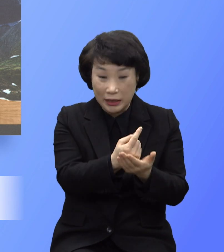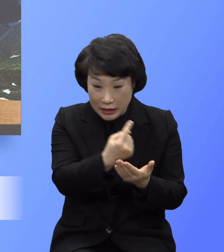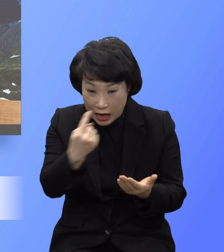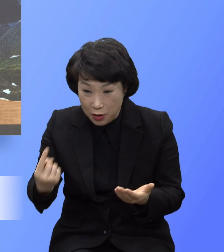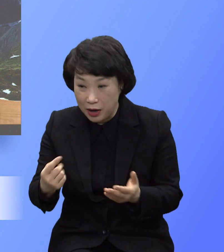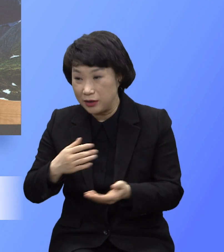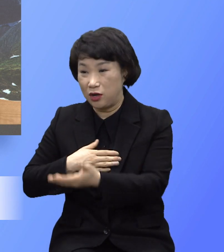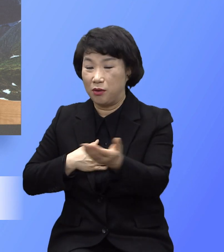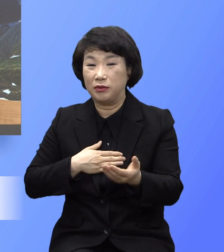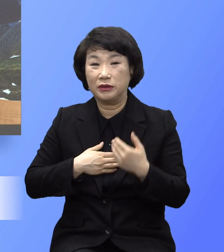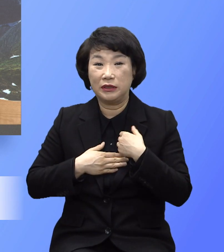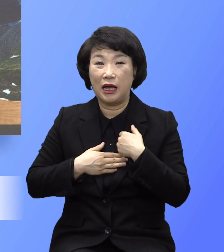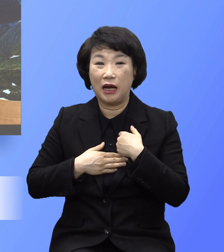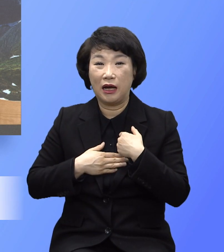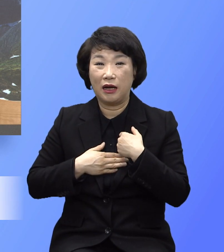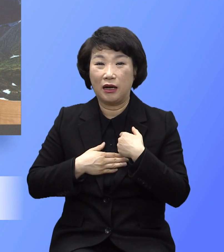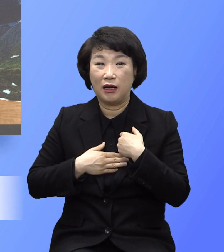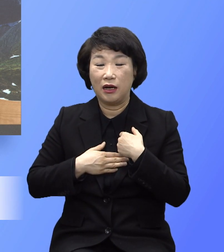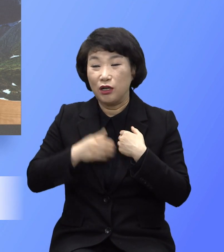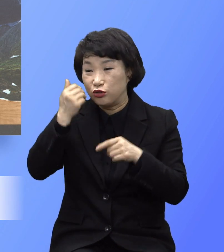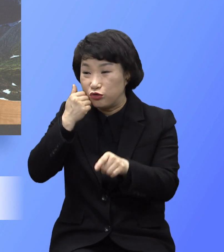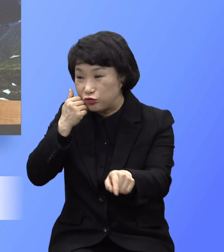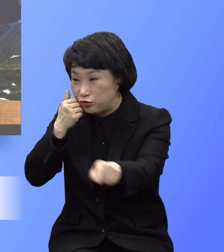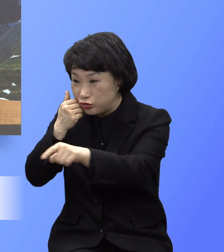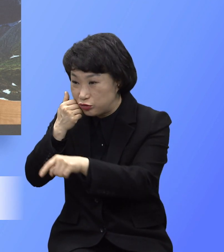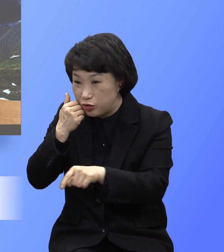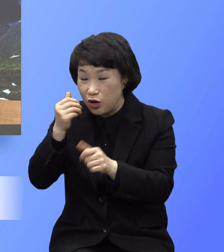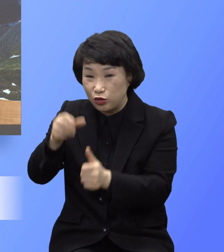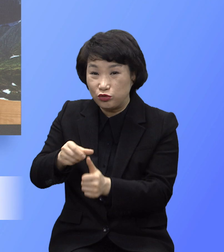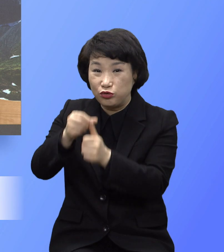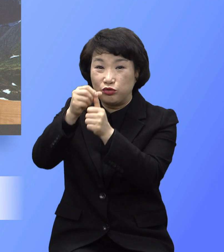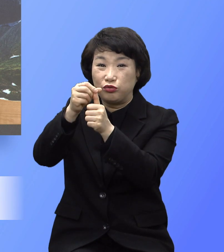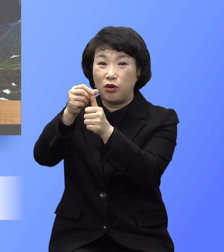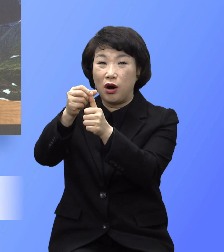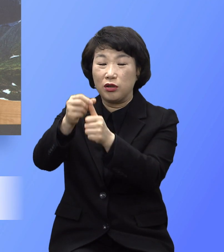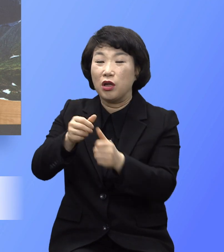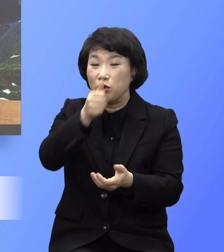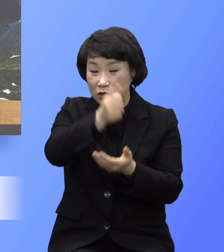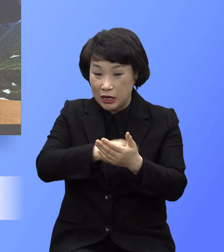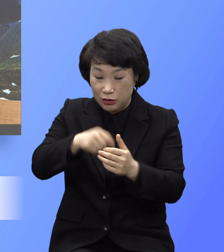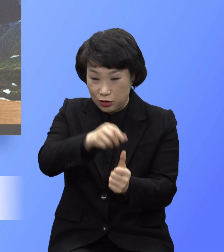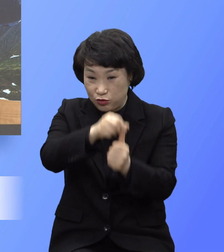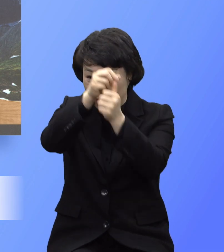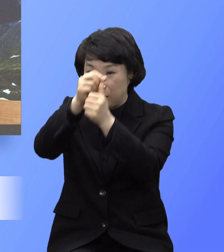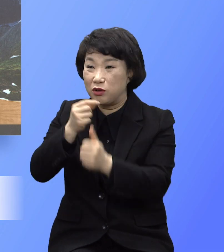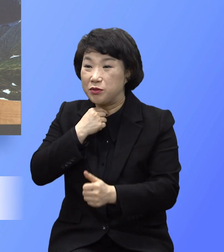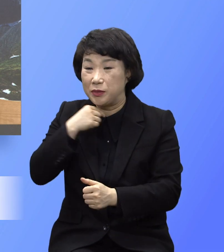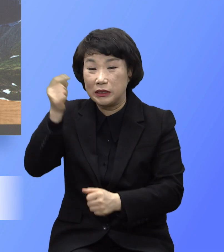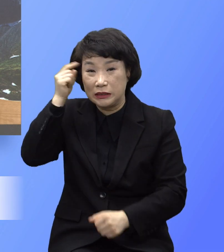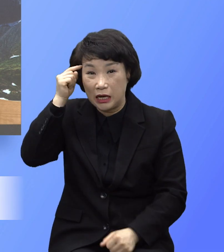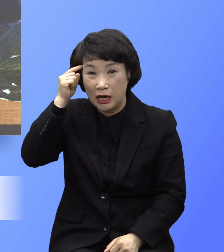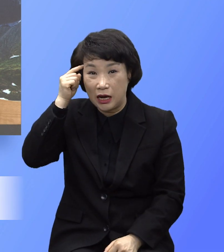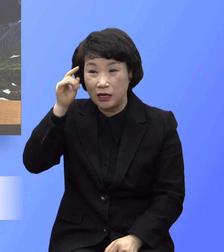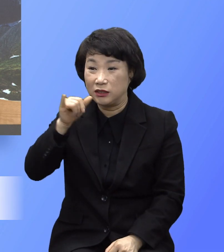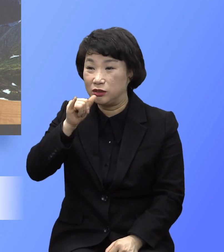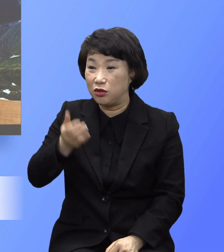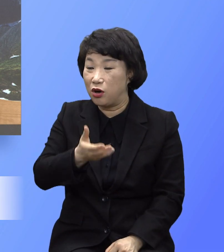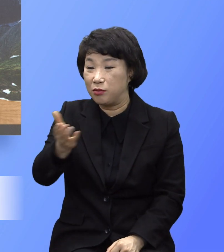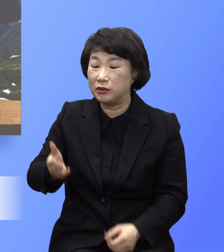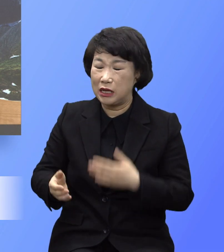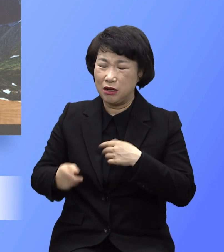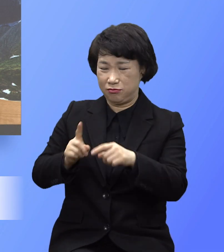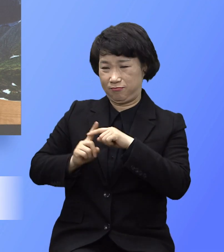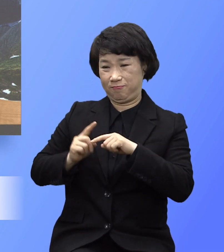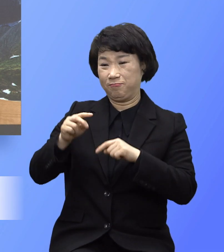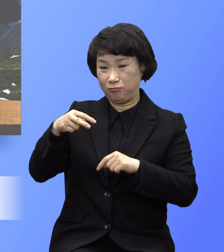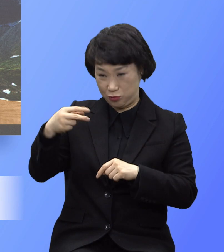벗어난 사람은 반드시 다른 사람을 죄에서 구원하고 싶은 의도가